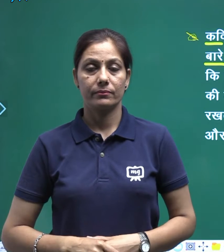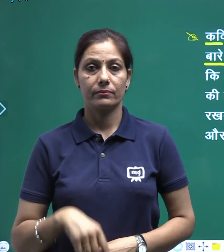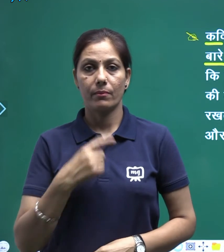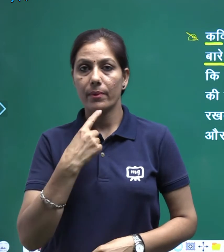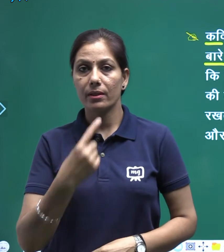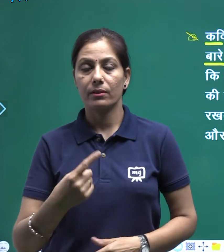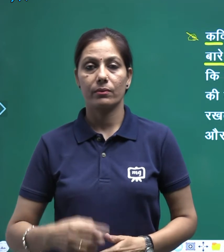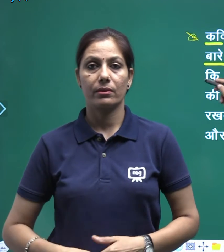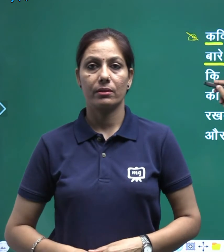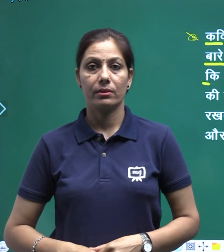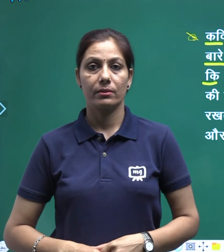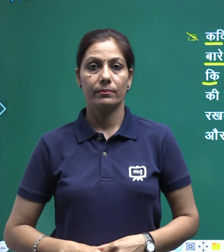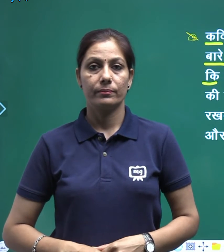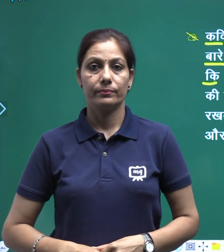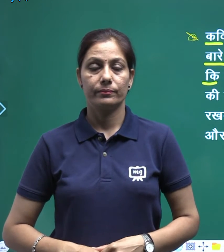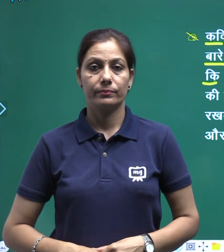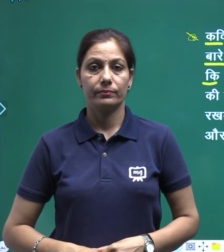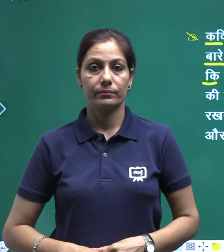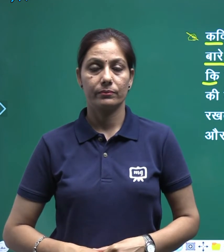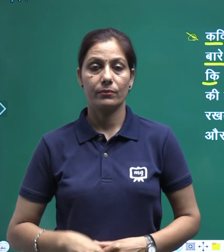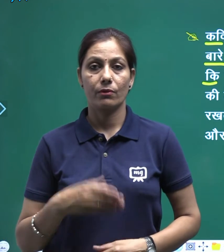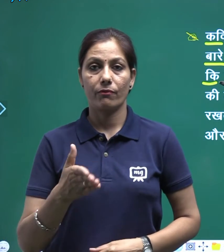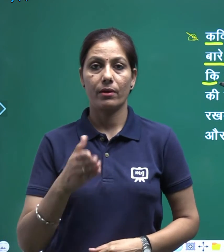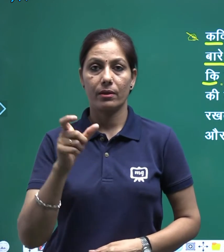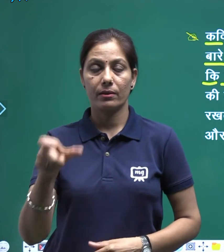बताते हुए कहते हैं कि वह